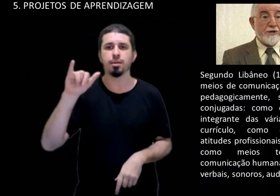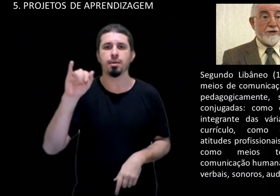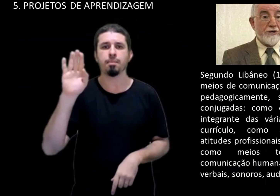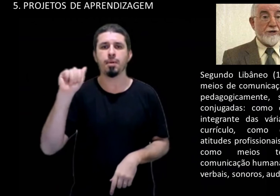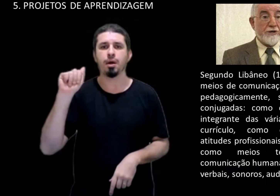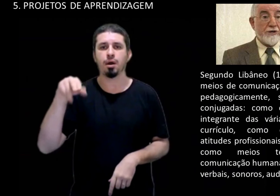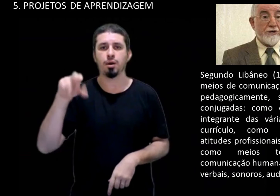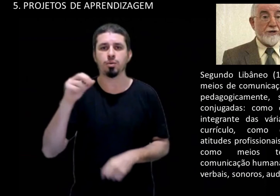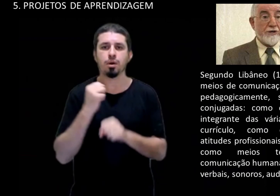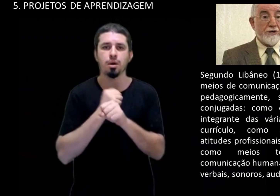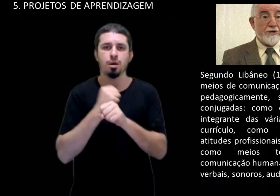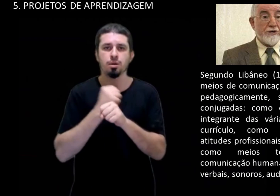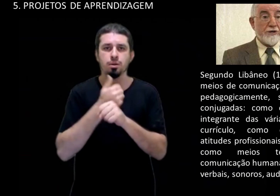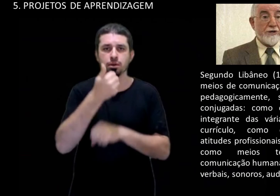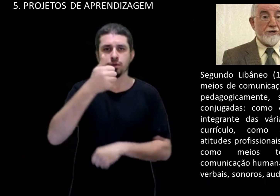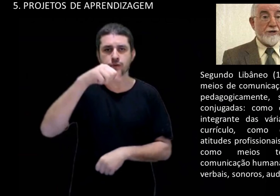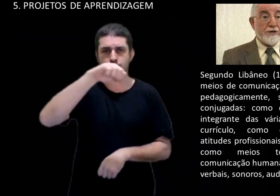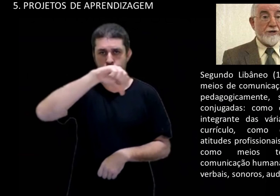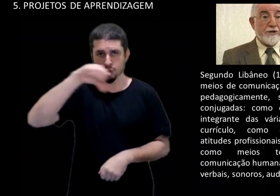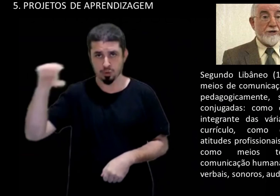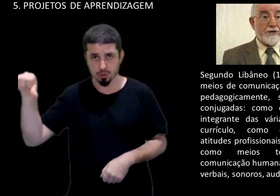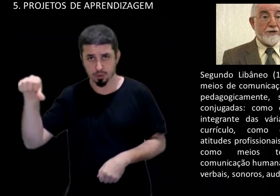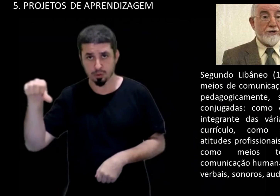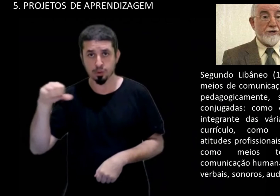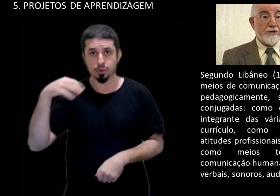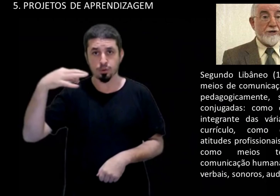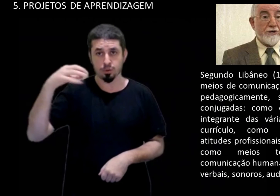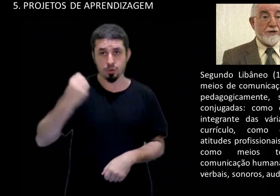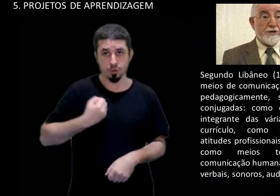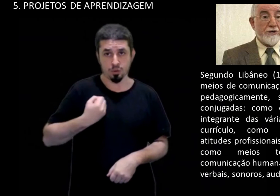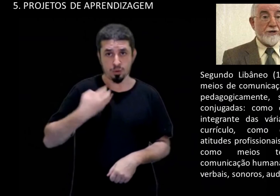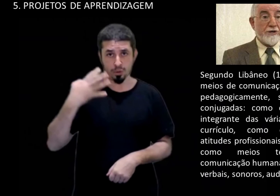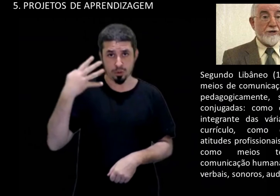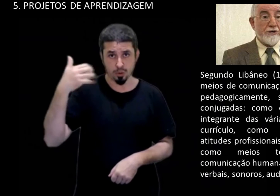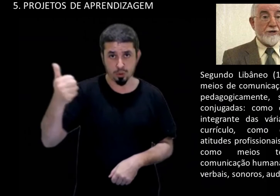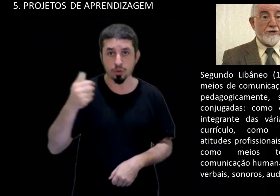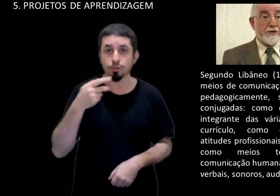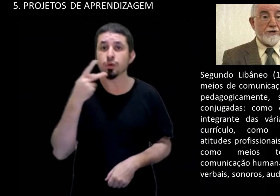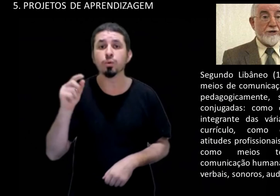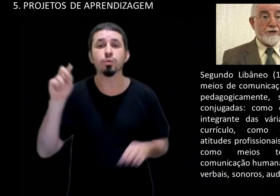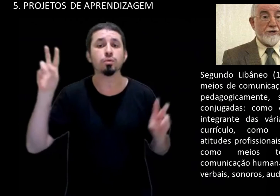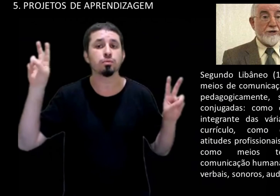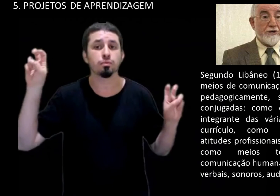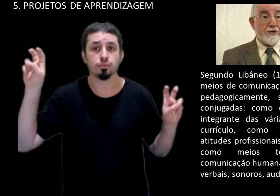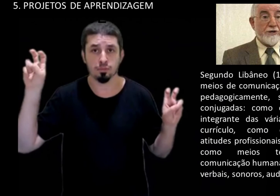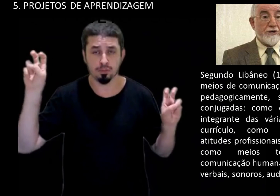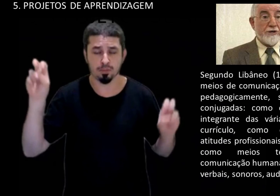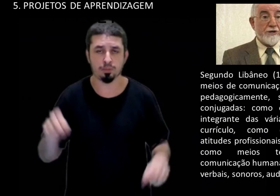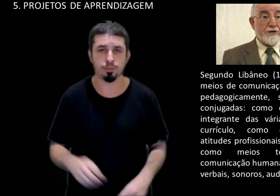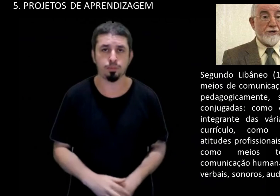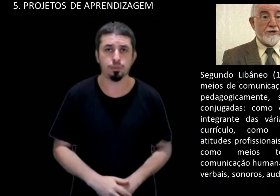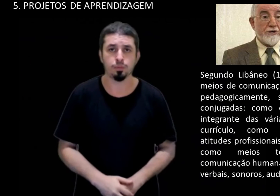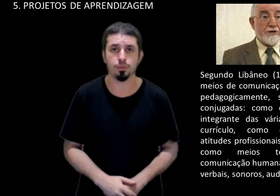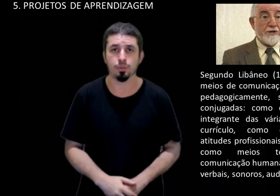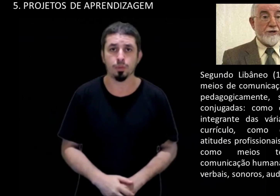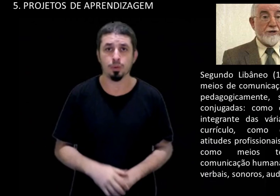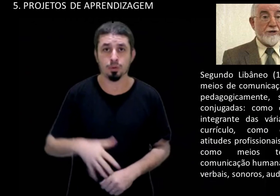Segundo autor Libânio, ano 1999, página 41, abre